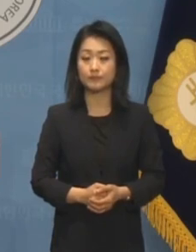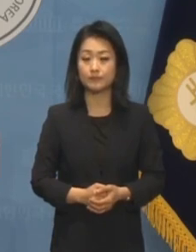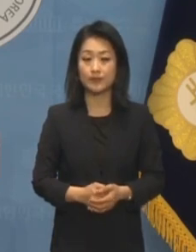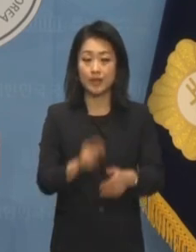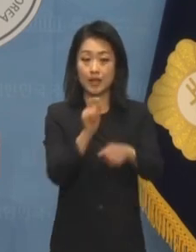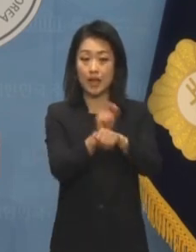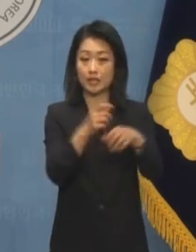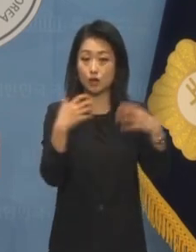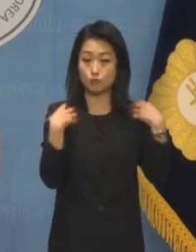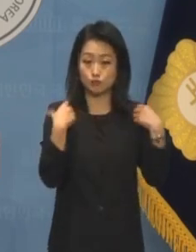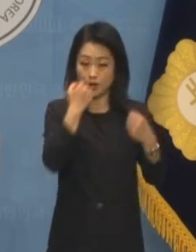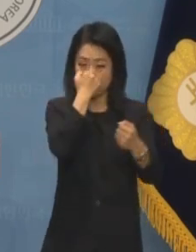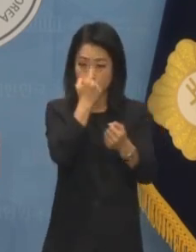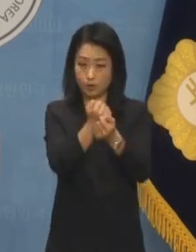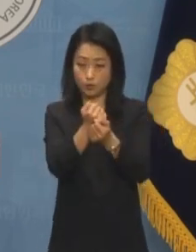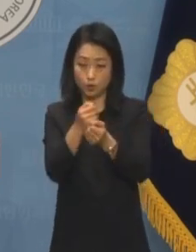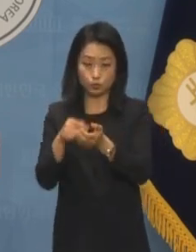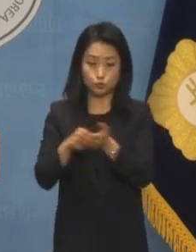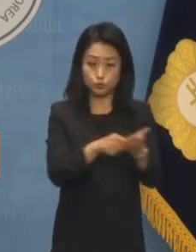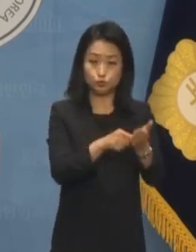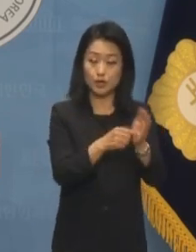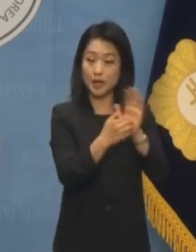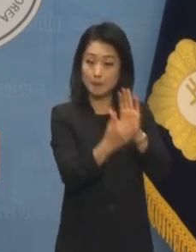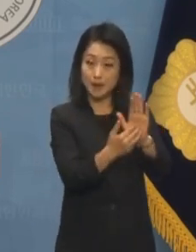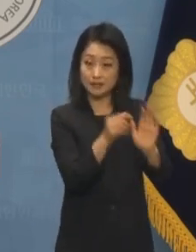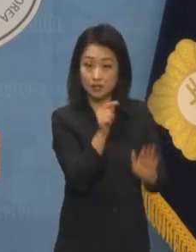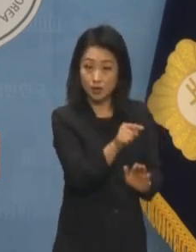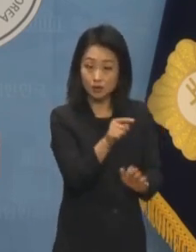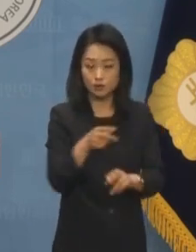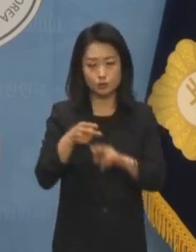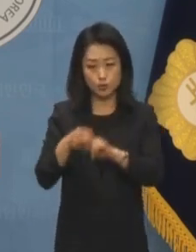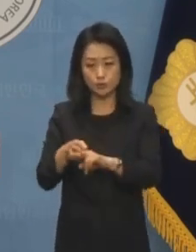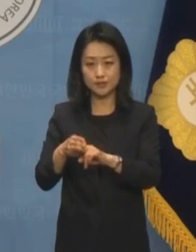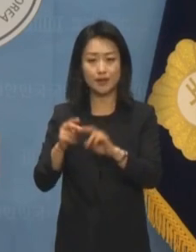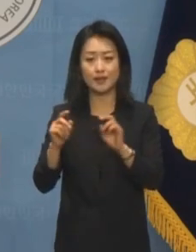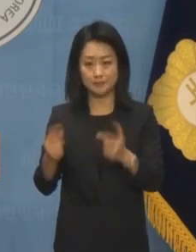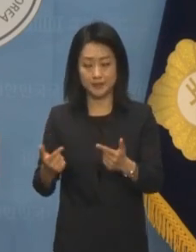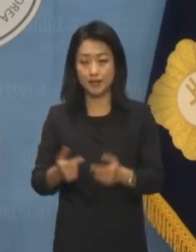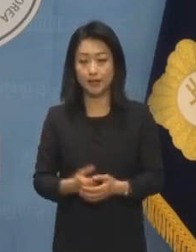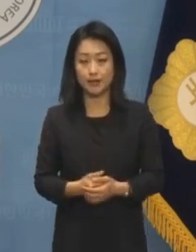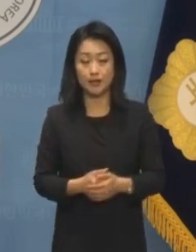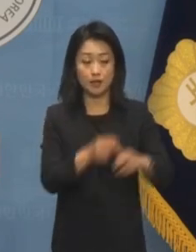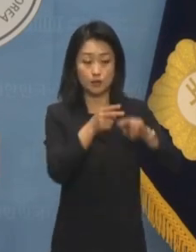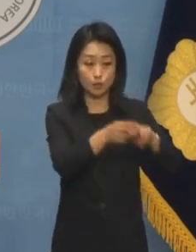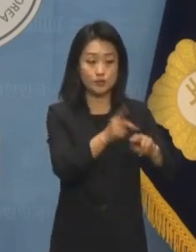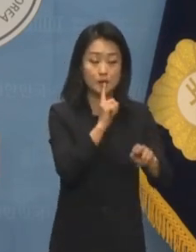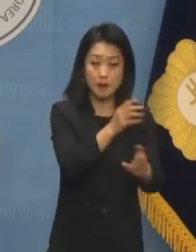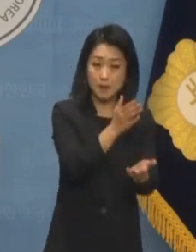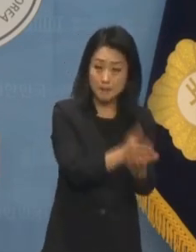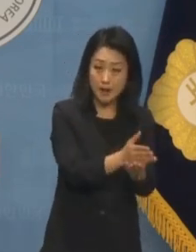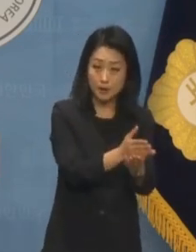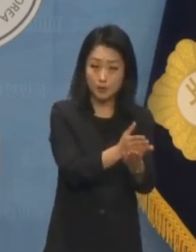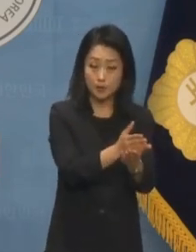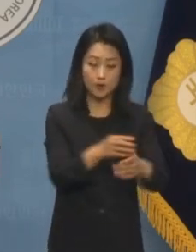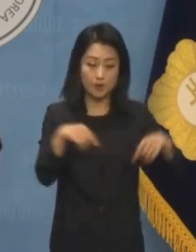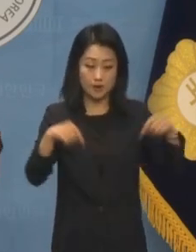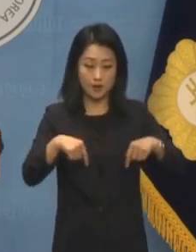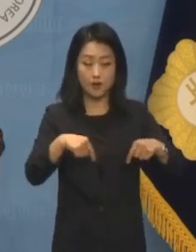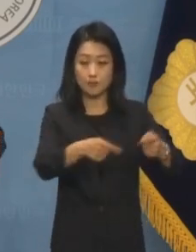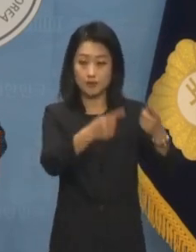행정부의 독주를 막겠다는 것이 독재입니까? 독재 운운하기 전에 협의안부터